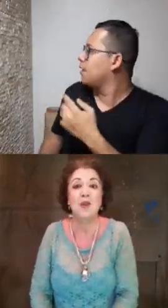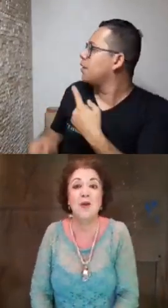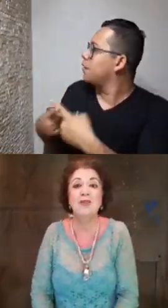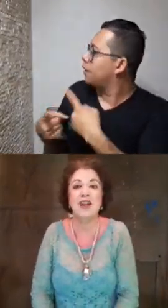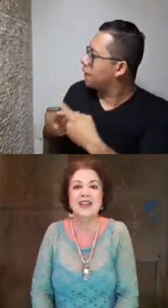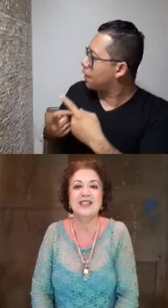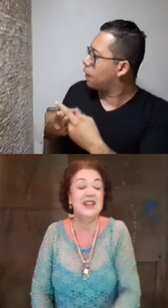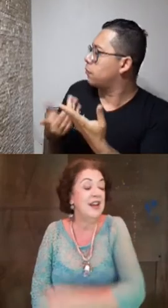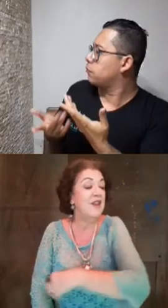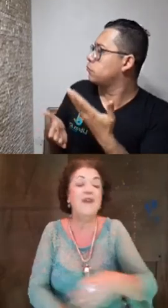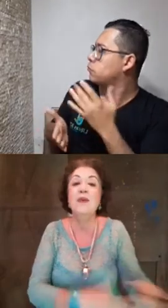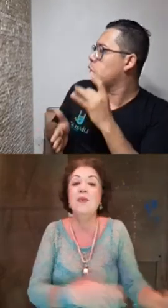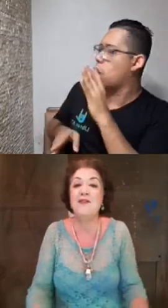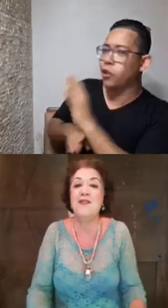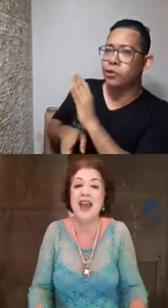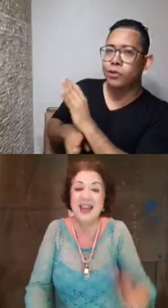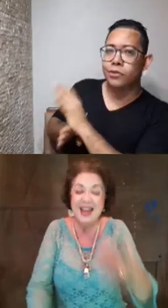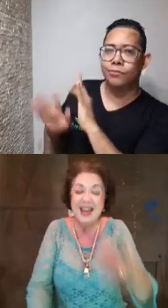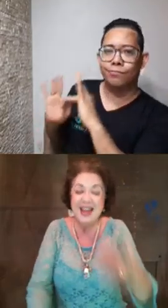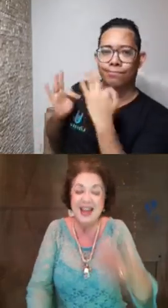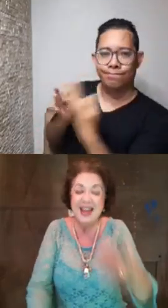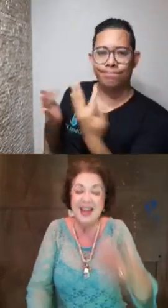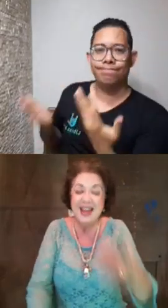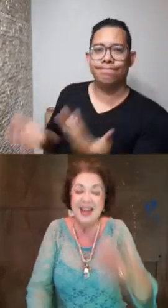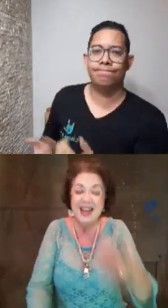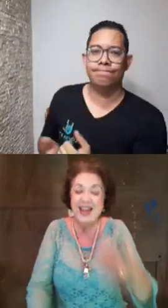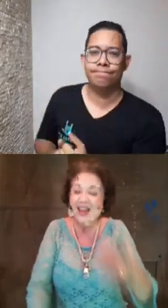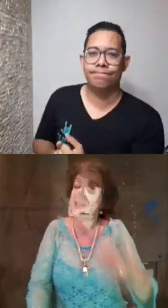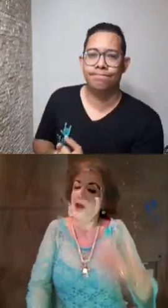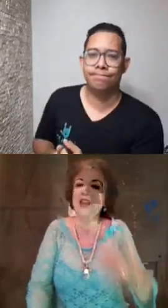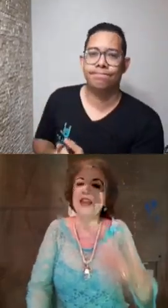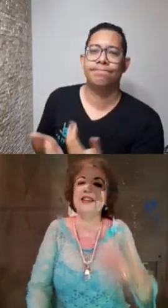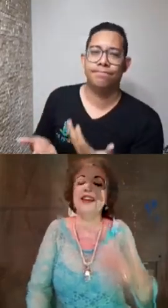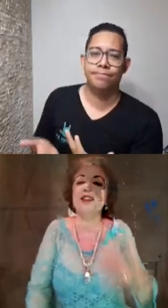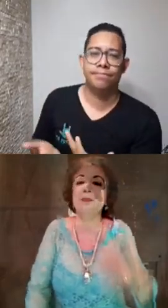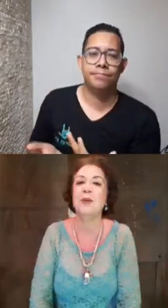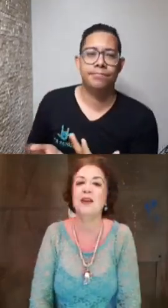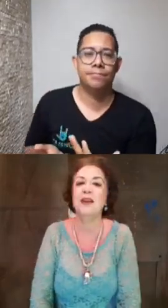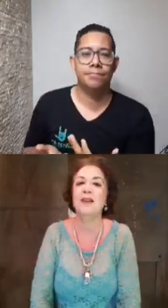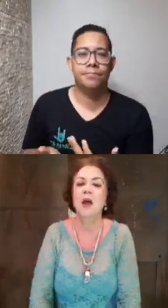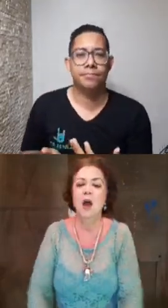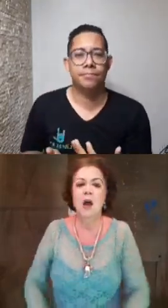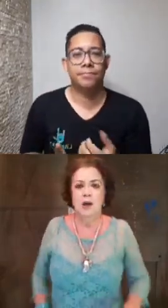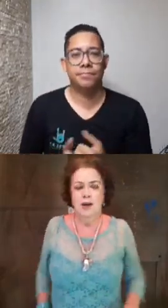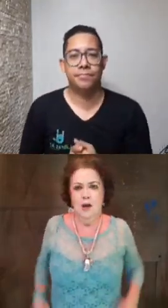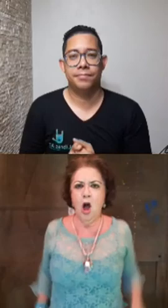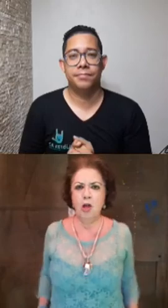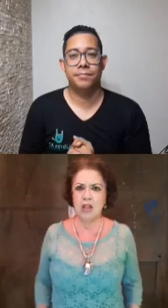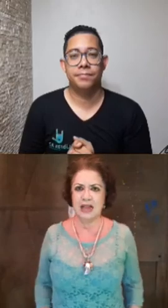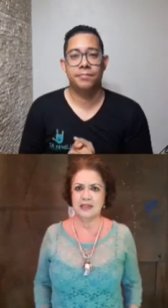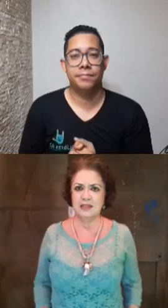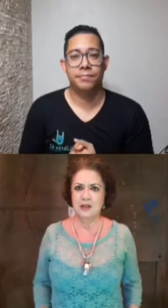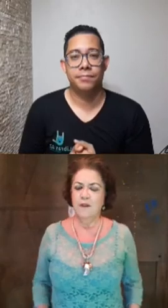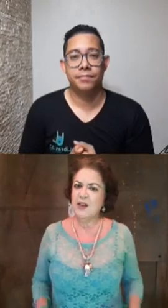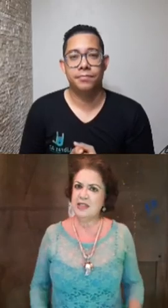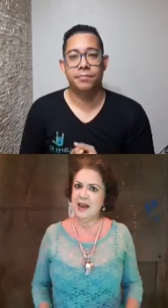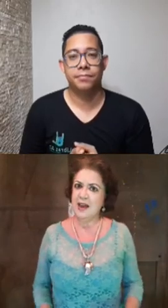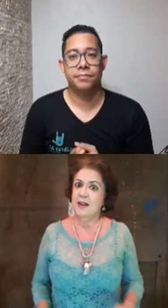as ondas que vão e vêm, talvez lhe responder.